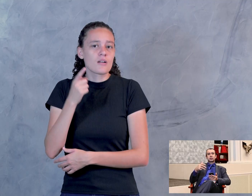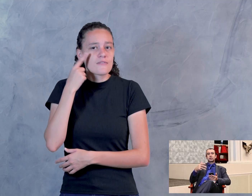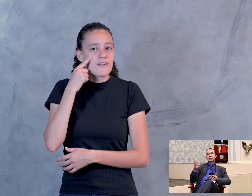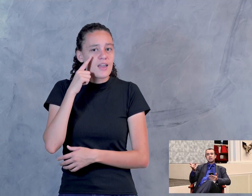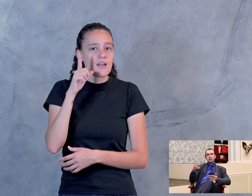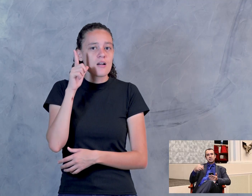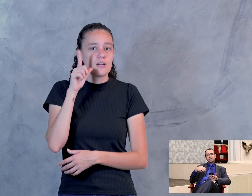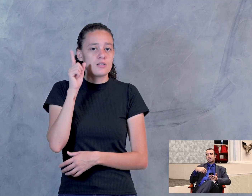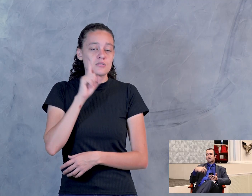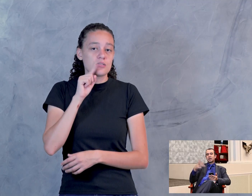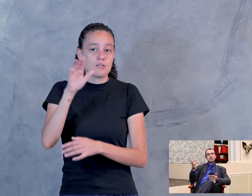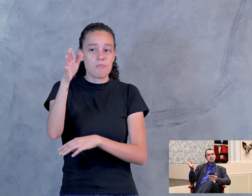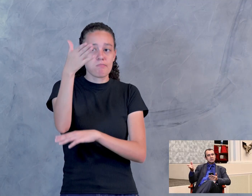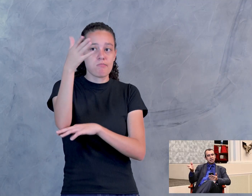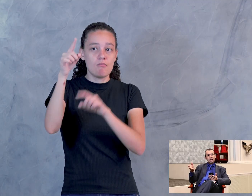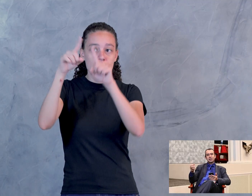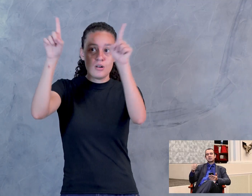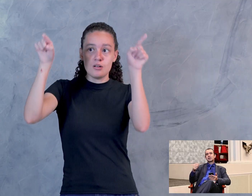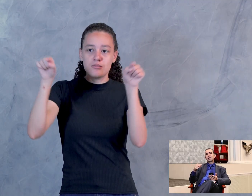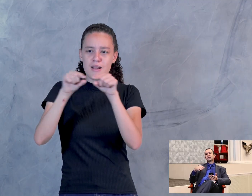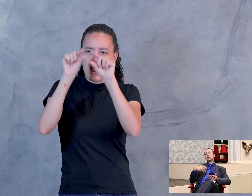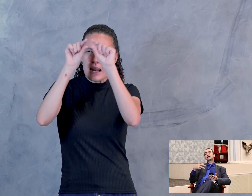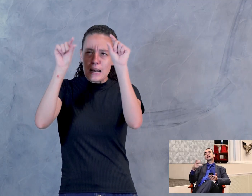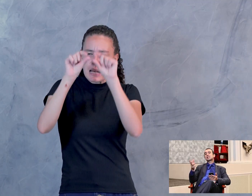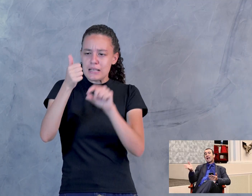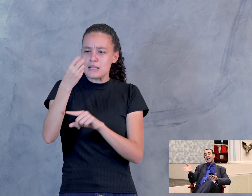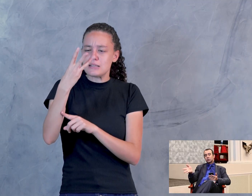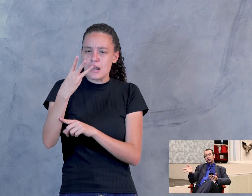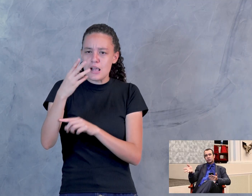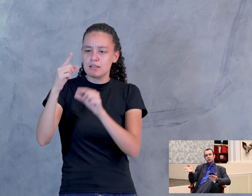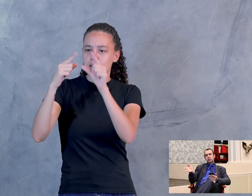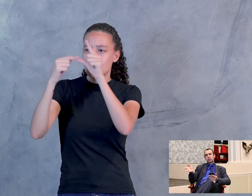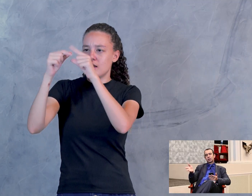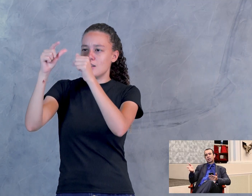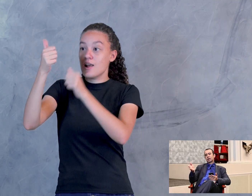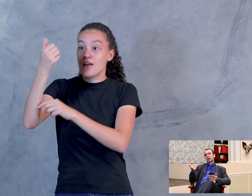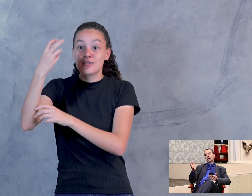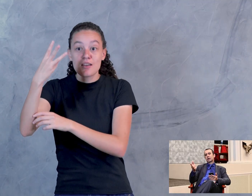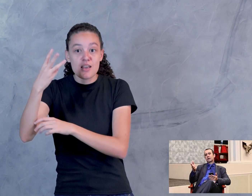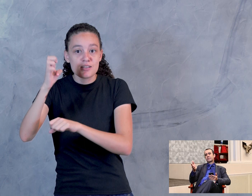de 13 listras, 13 estrelas, 13 estados,